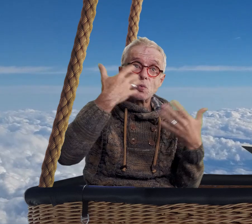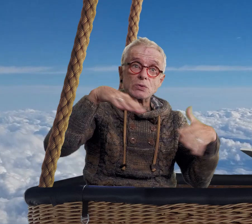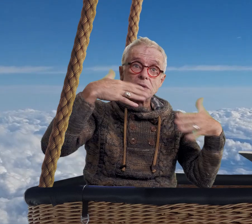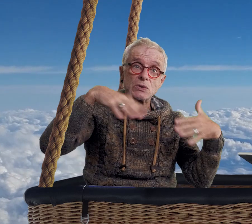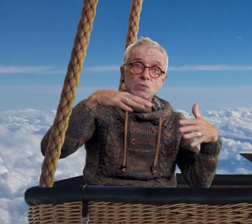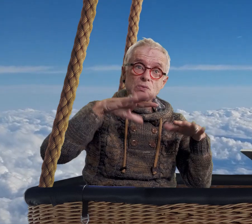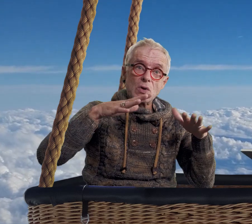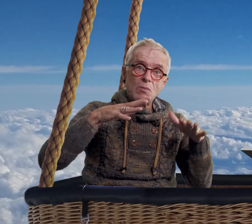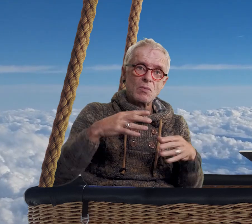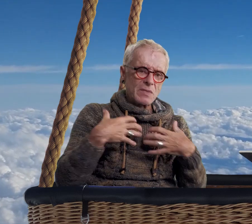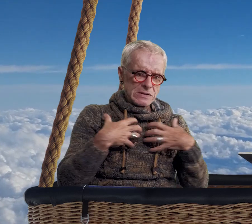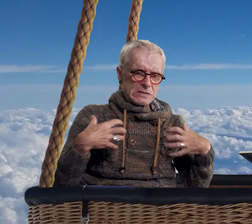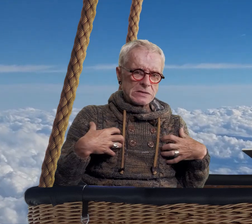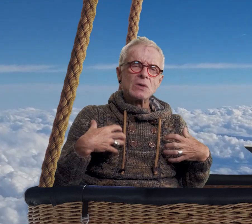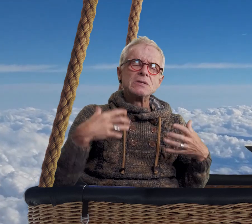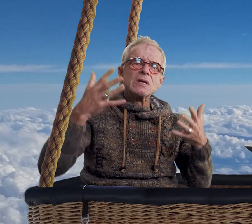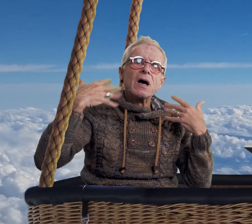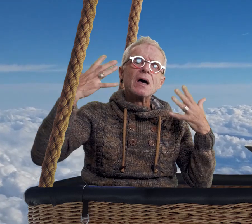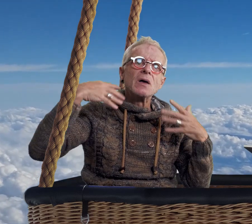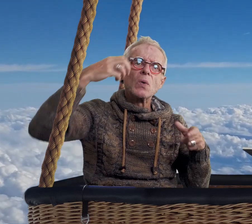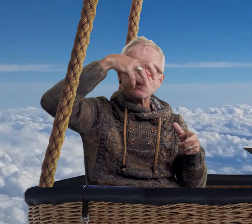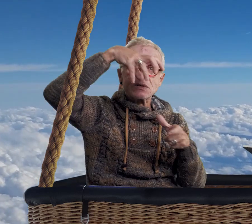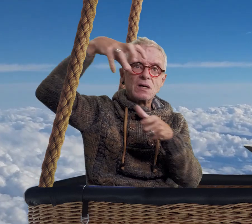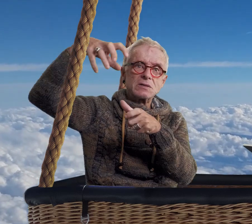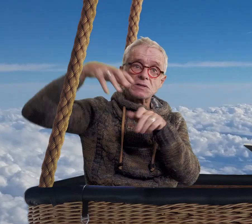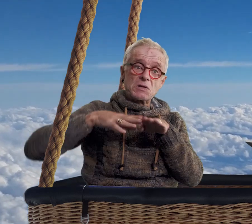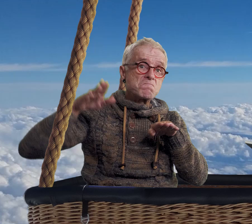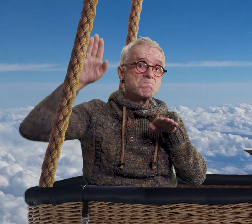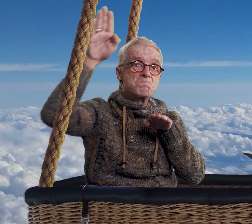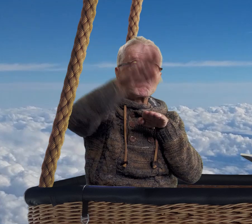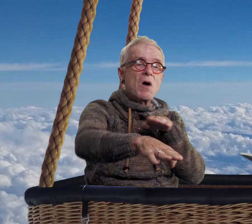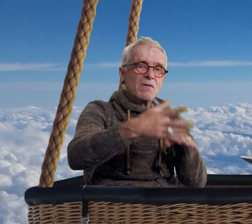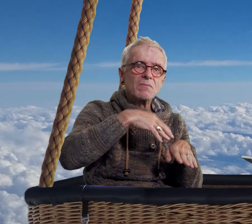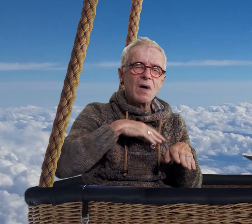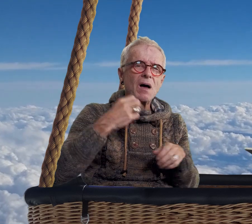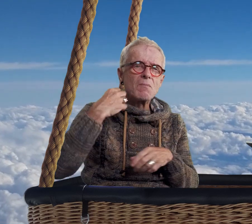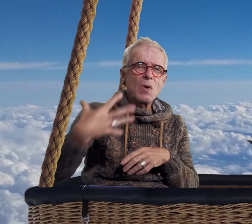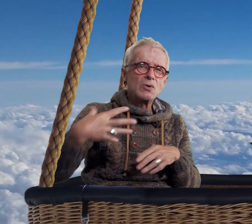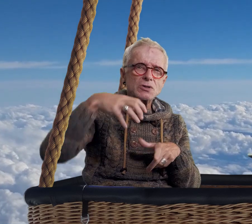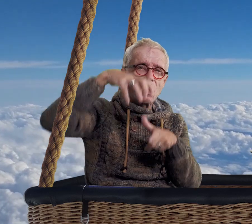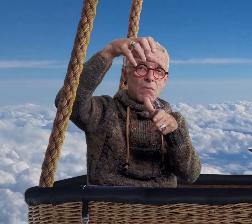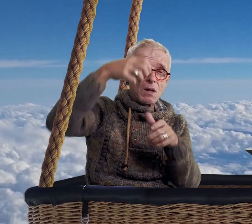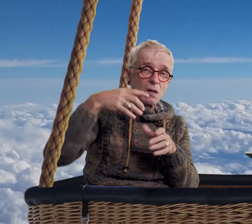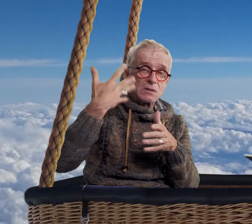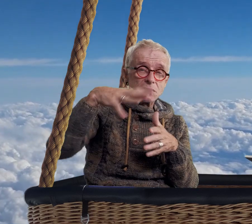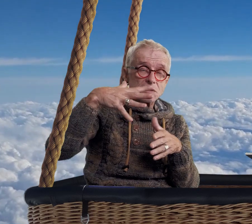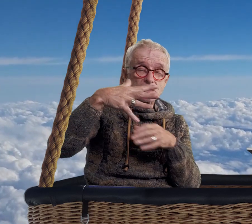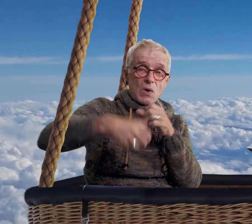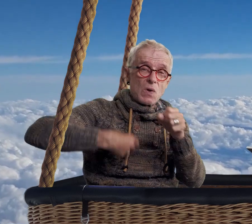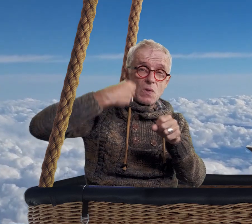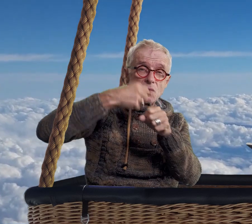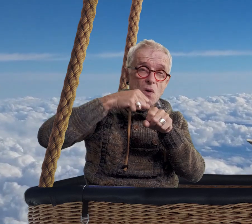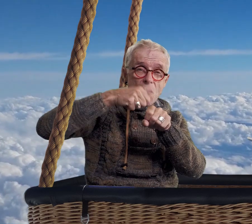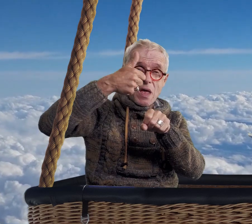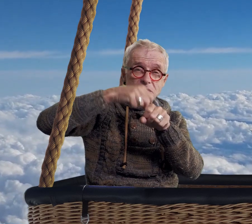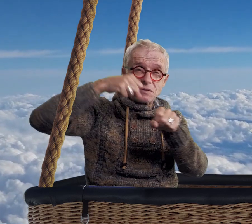demande, la science aérostatique a-t-elle donc fait un grand pas depuis les ascensions de Blanchard, c'est-à-dire depuis près d'un siècle ? Voyez, monsieur,